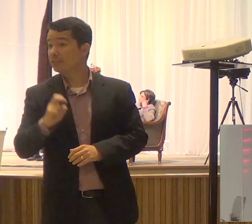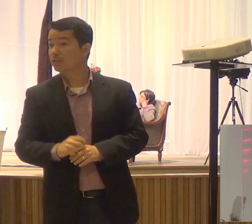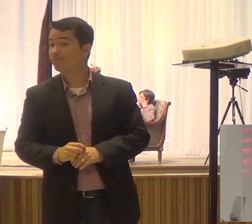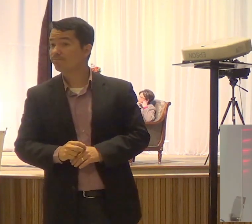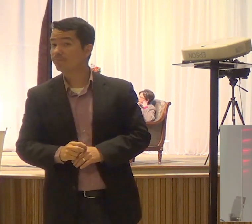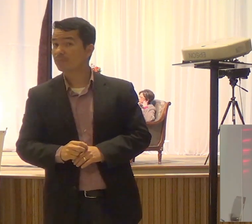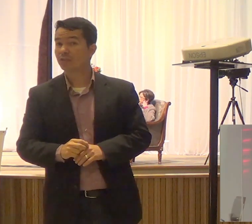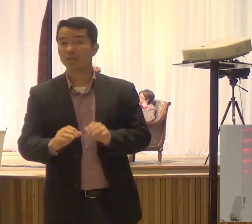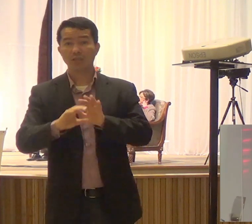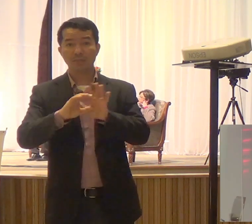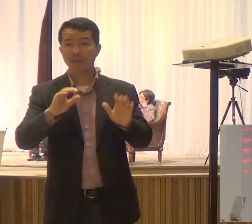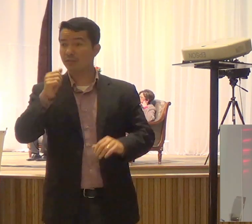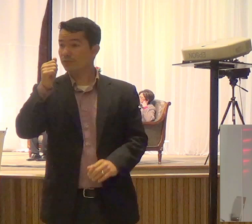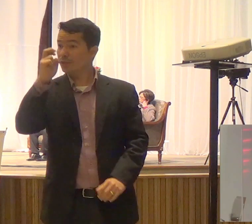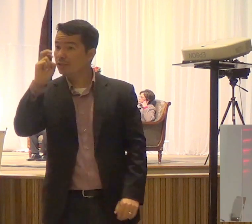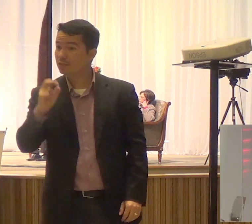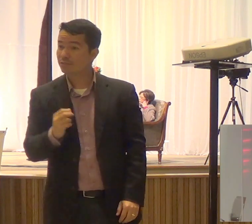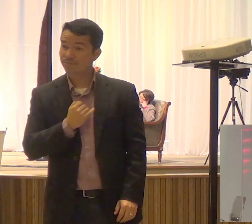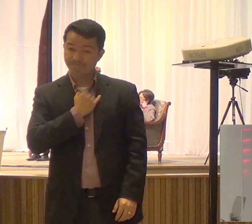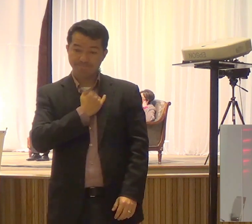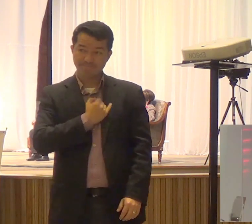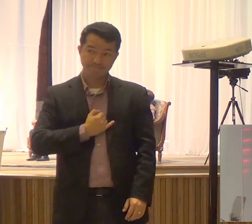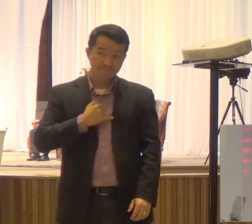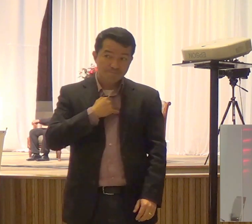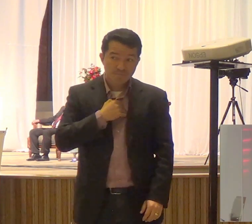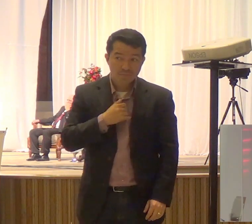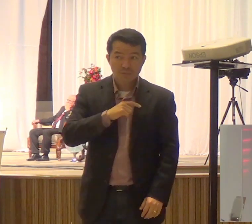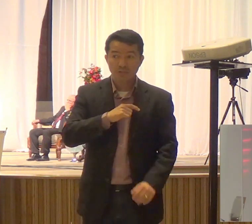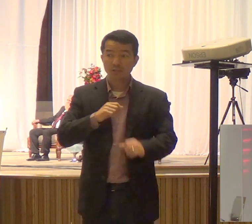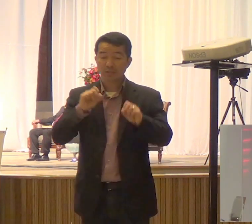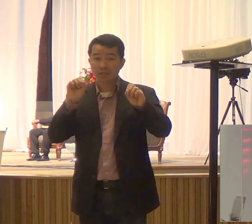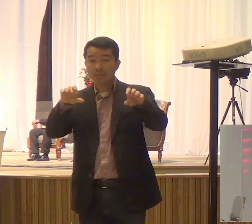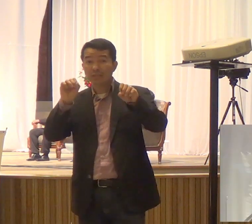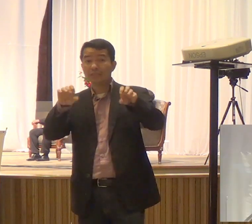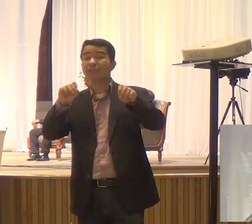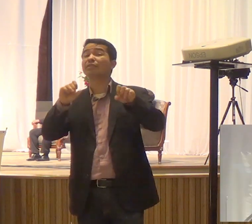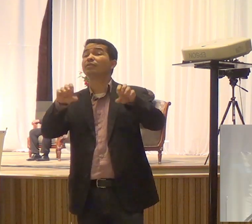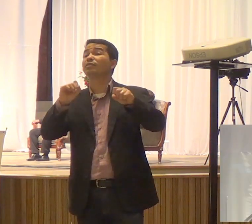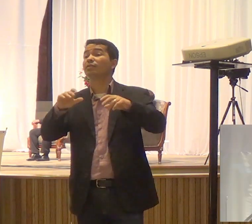é exatamente a provisão de Deus para nós em relação a Ezequiel 15.